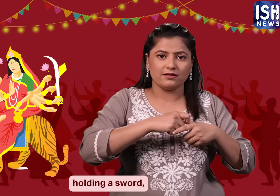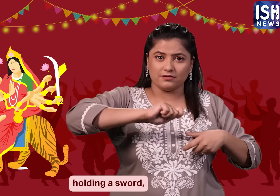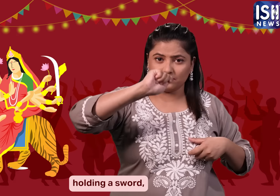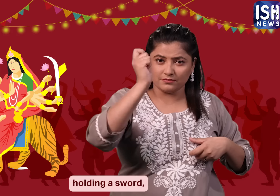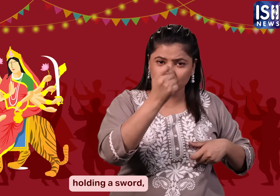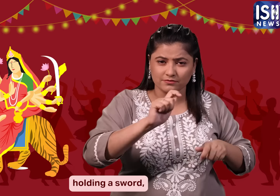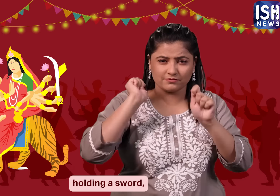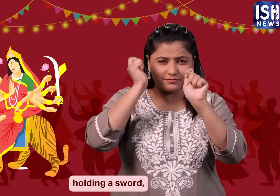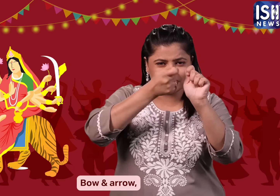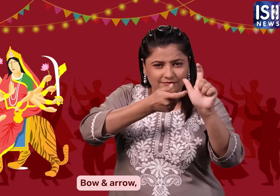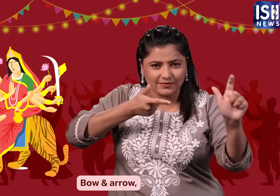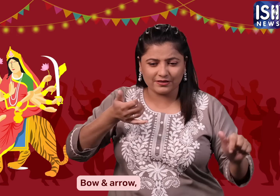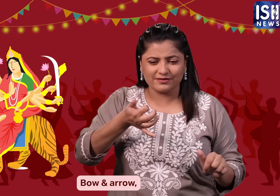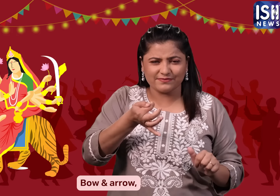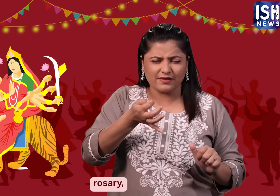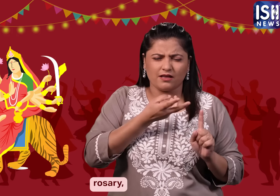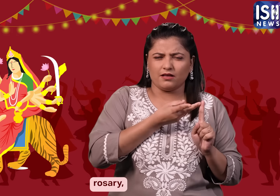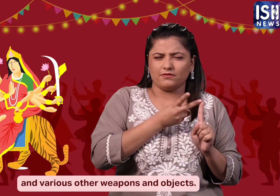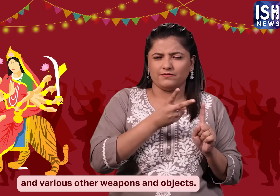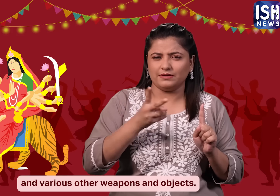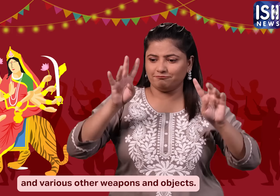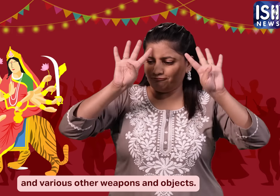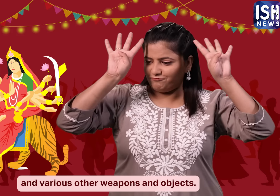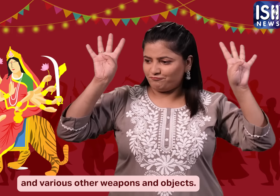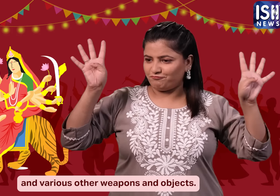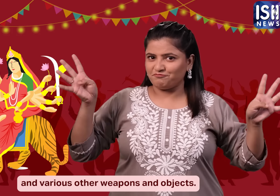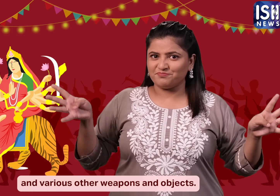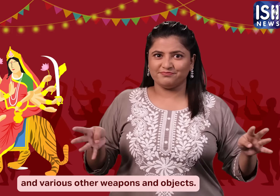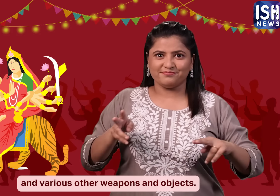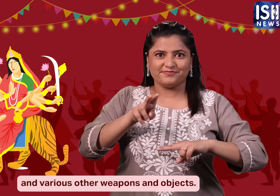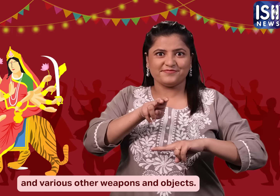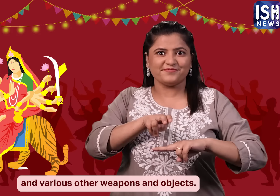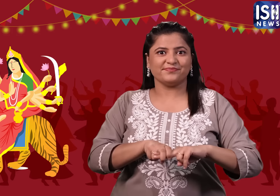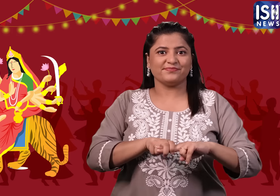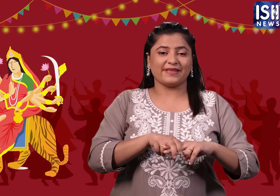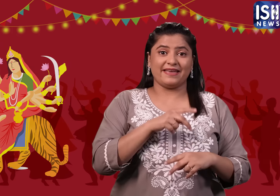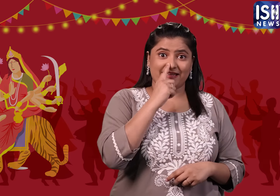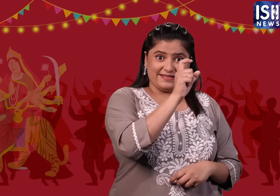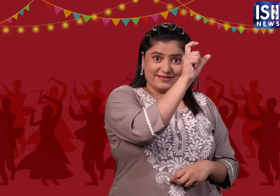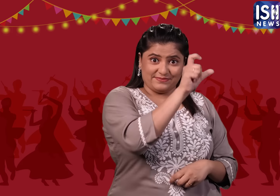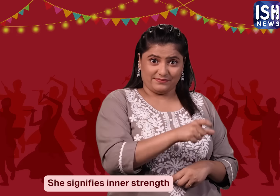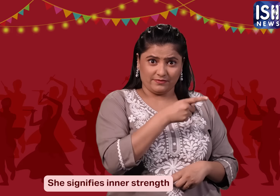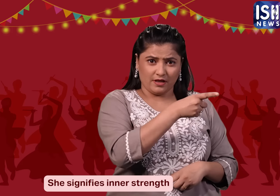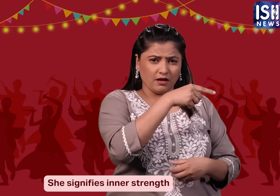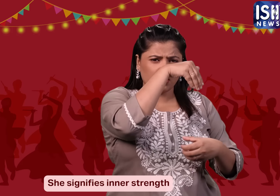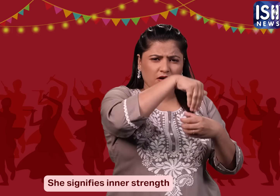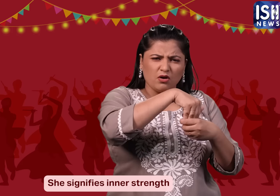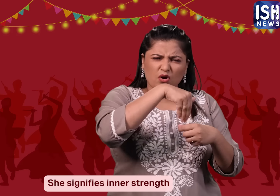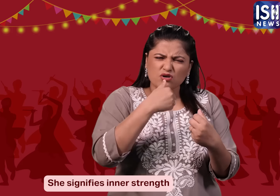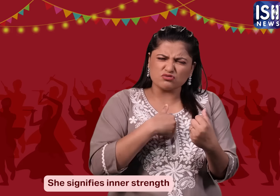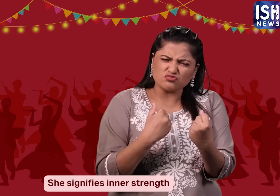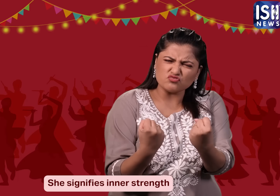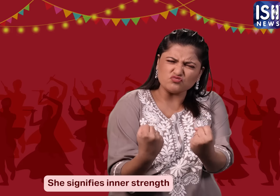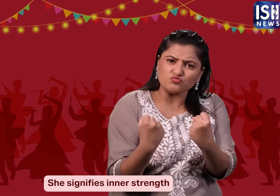तलवार, धनुष बाण, माला और विभिन्न हथियार और वस्तुएं हैं। वह चुनौतियों